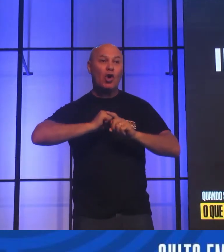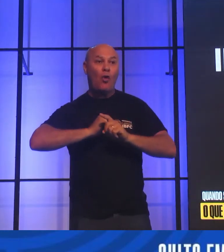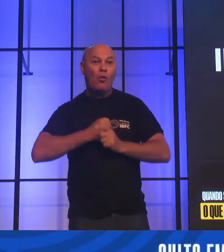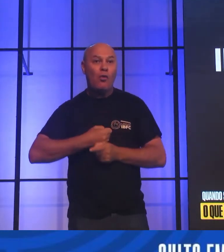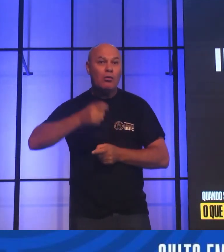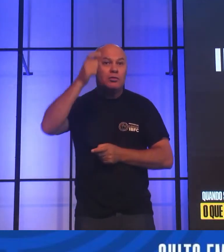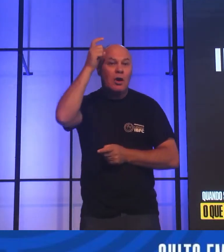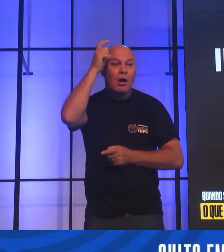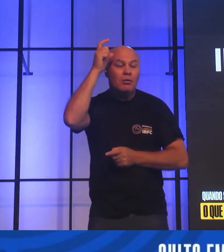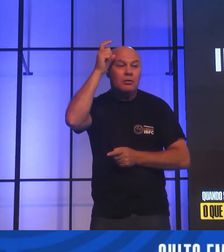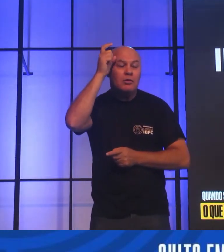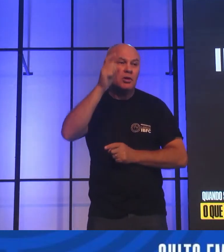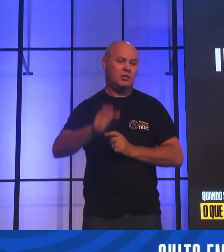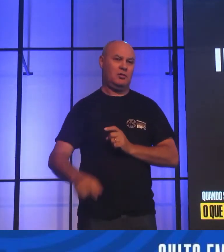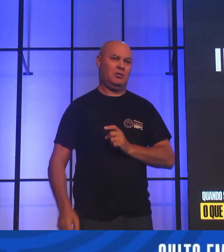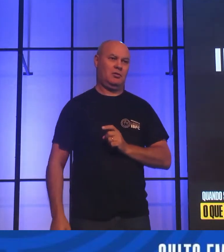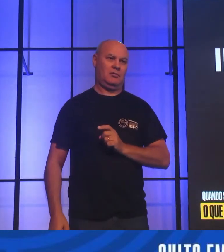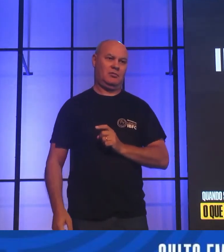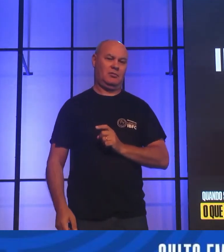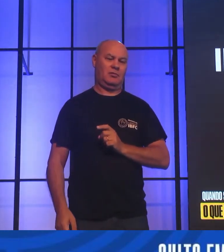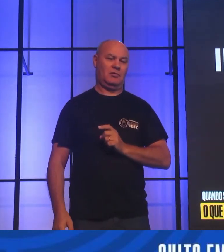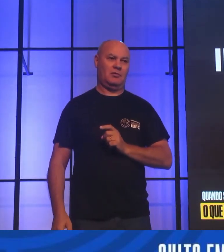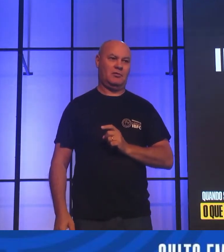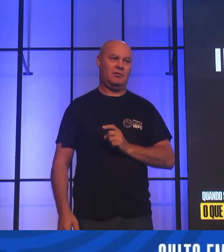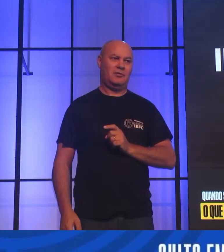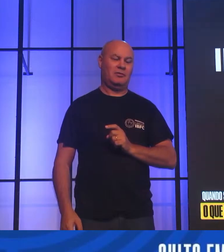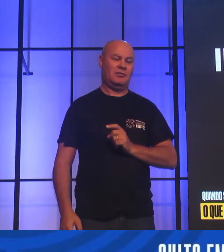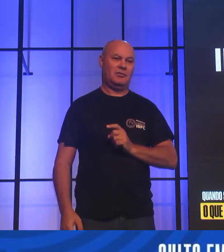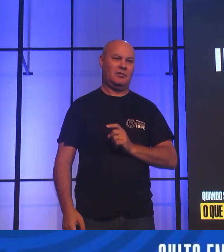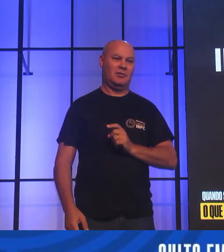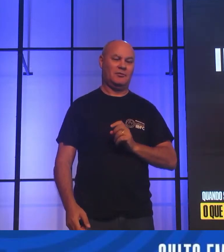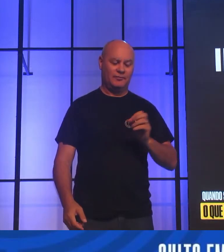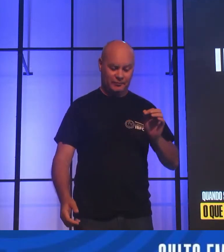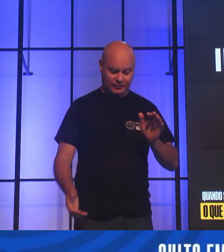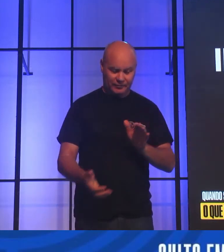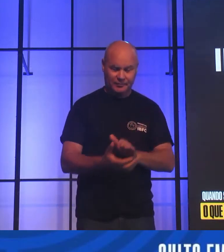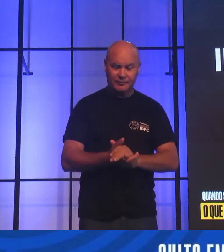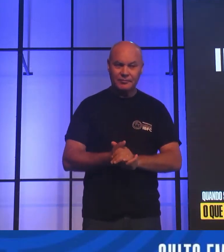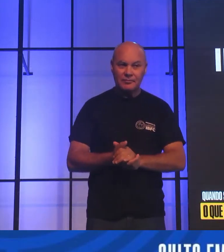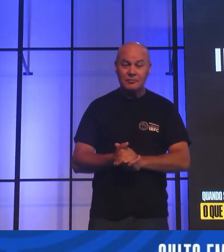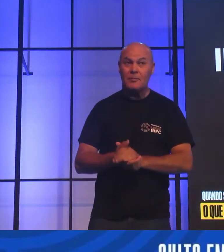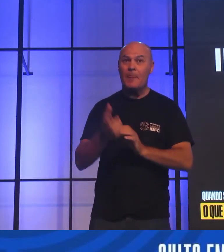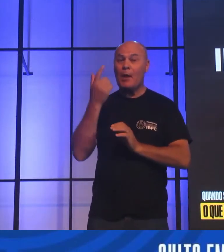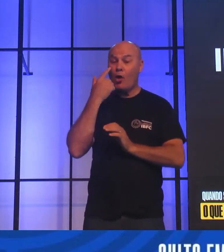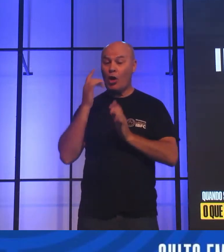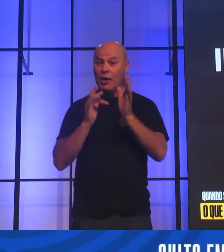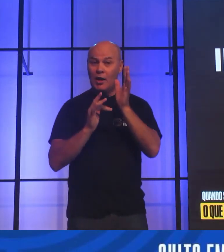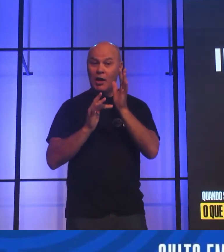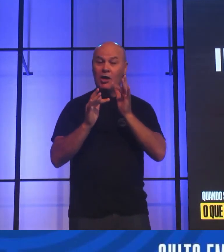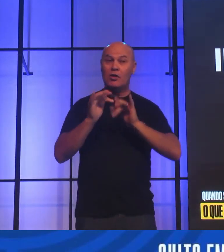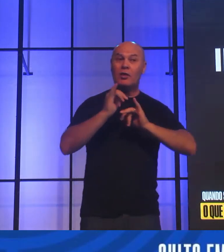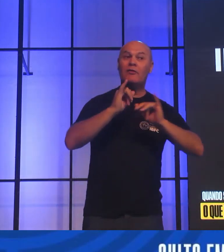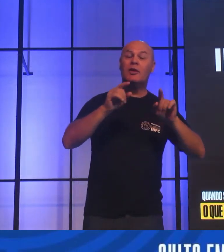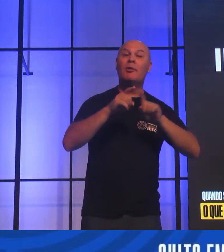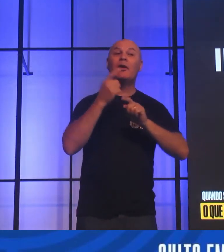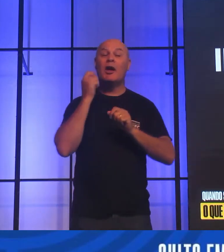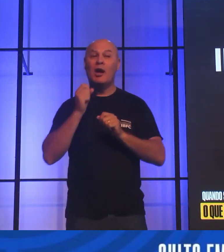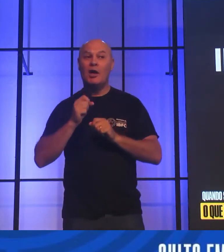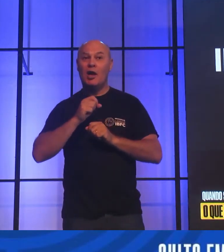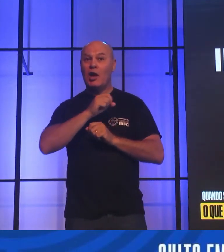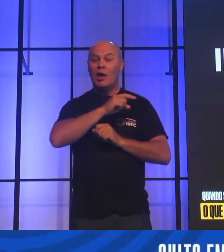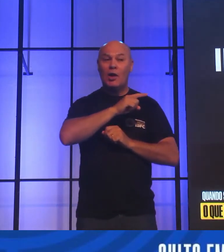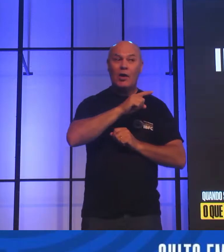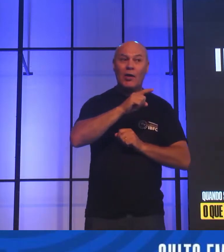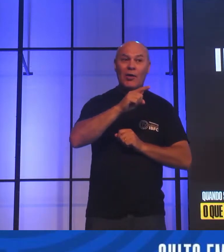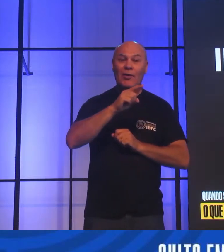Mas, Jesus complementa dizendo, eu digo a vocês, ame os seus inimigos